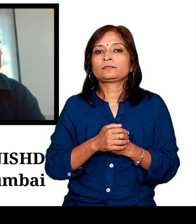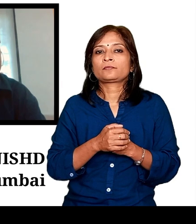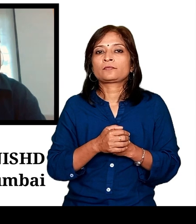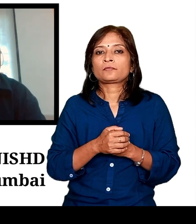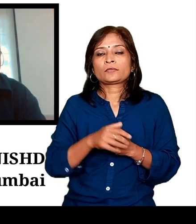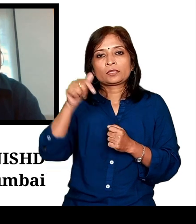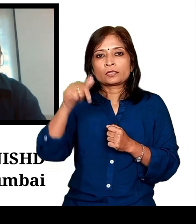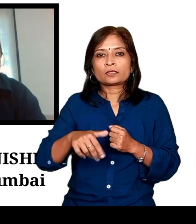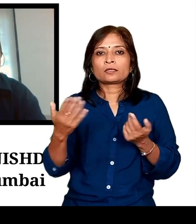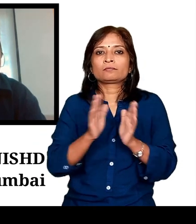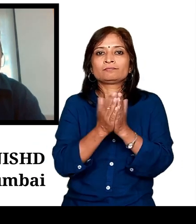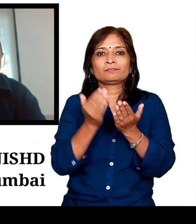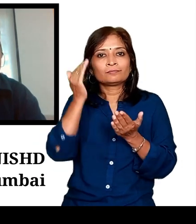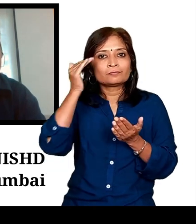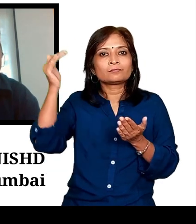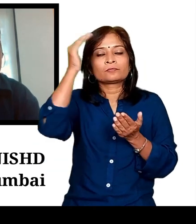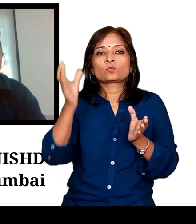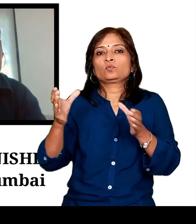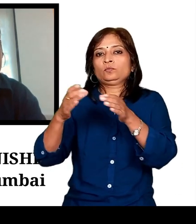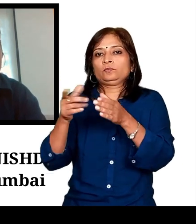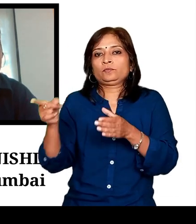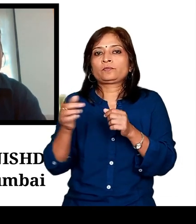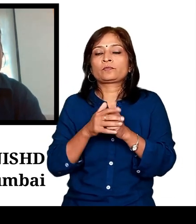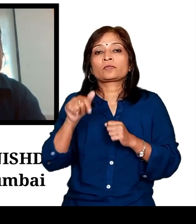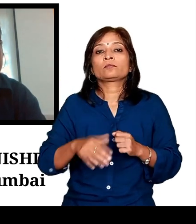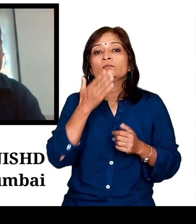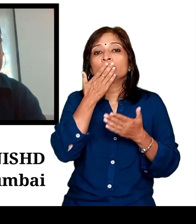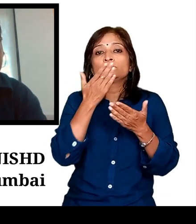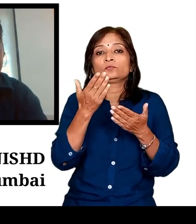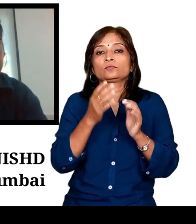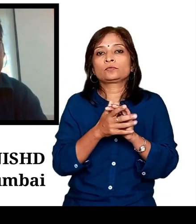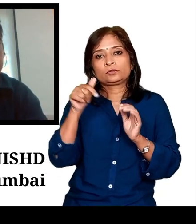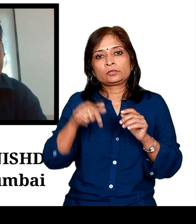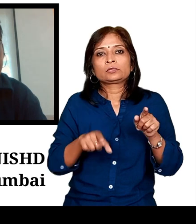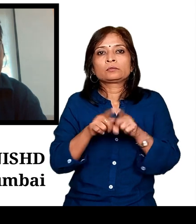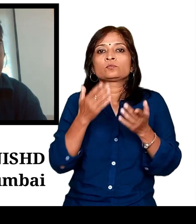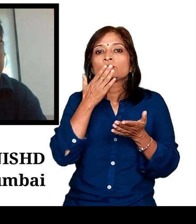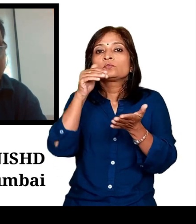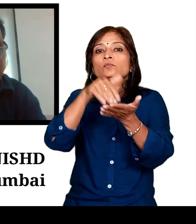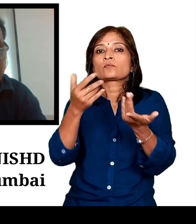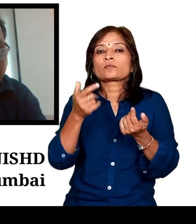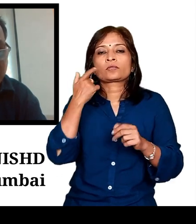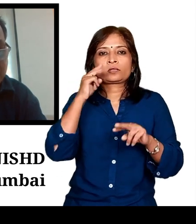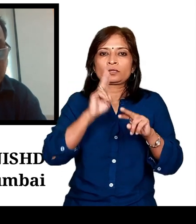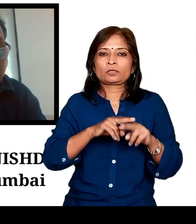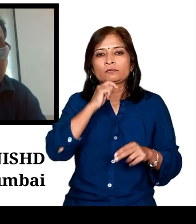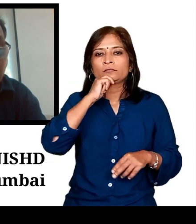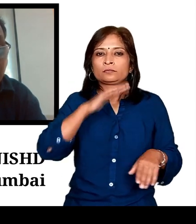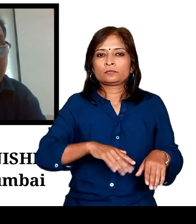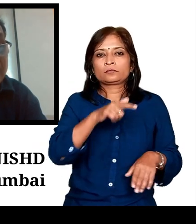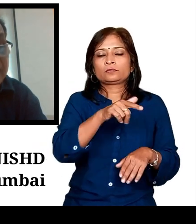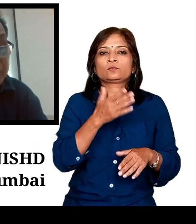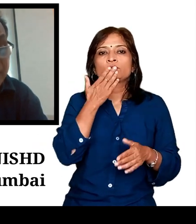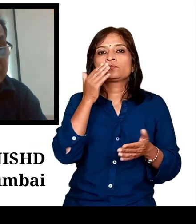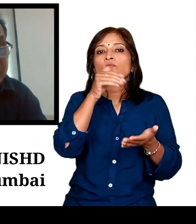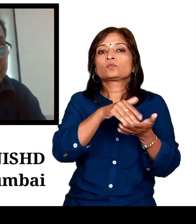देन एक हमारा एजुकेशन डिपार्टमेंट होता है, तो उसमें स्कूलिंग के लिए हम रेफरल देते हैं कि अगर जब छोटे बच्चे हैं तो